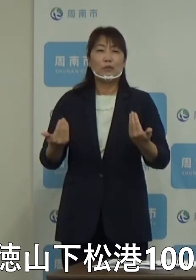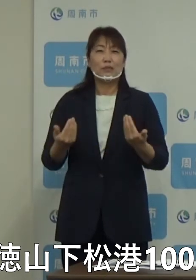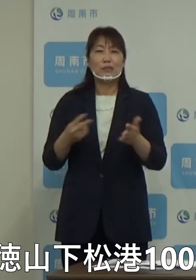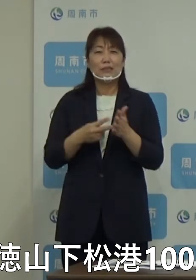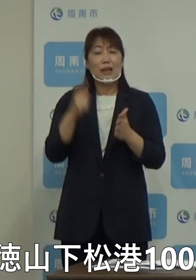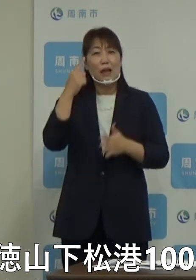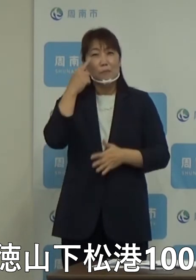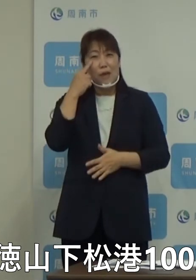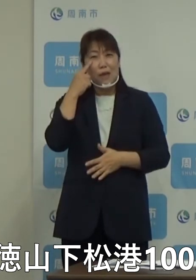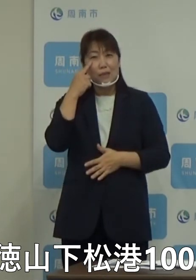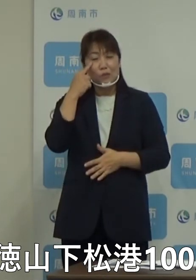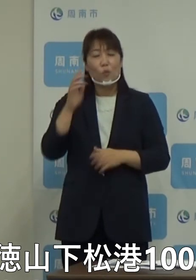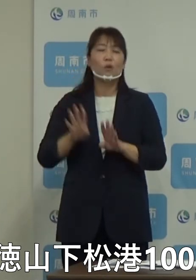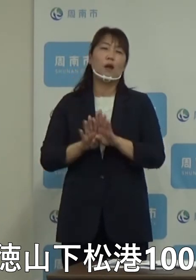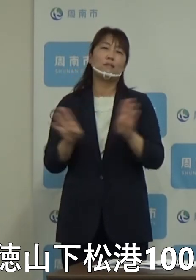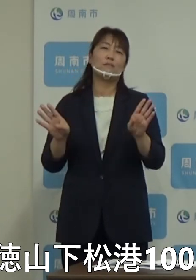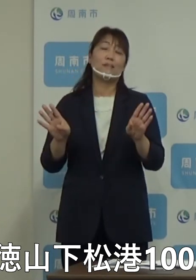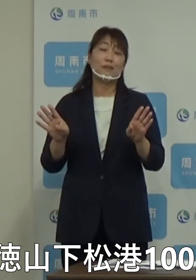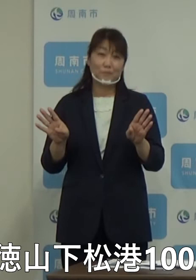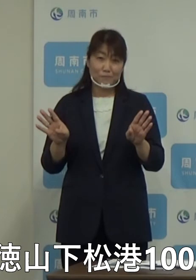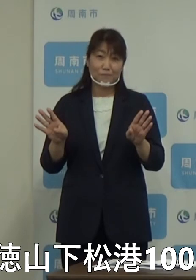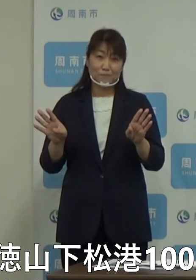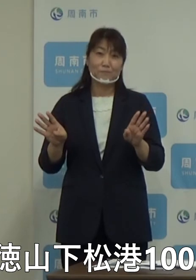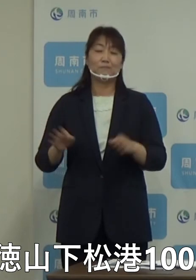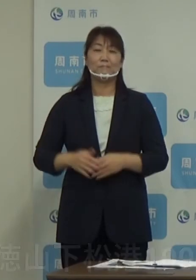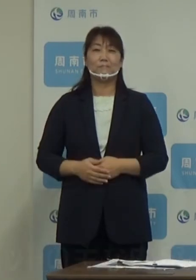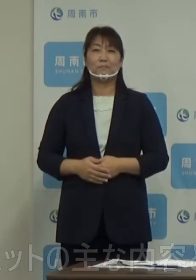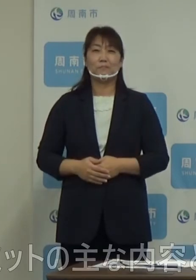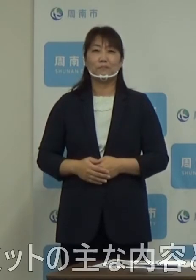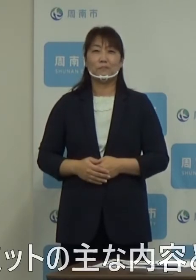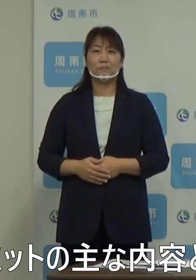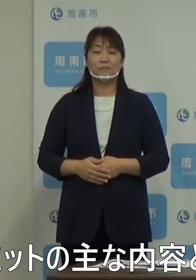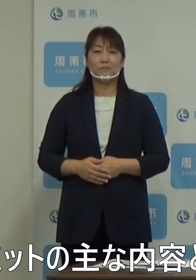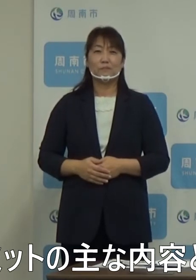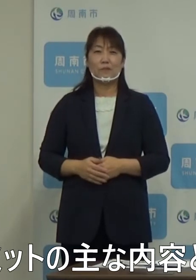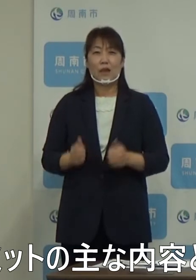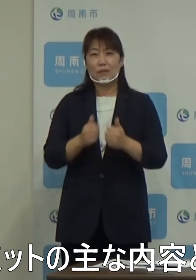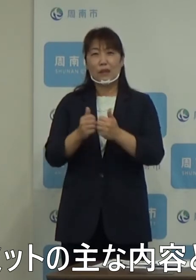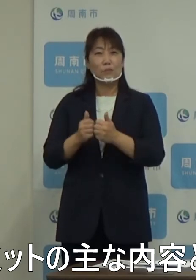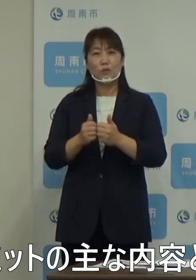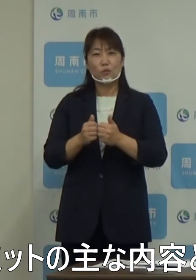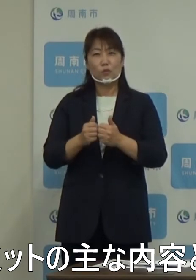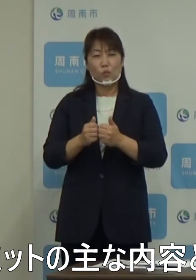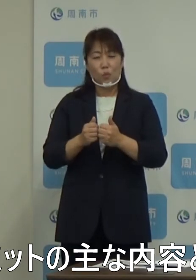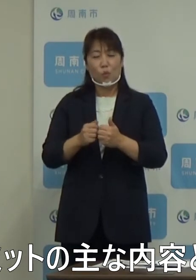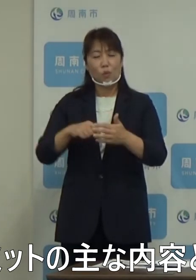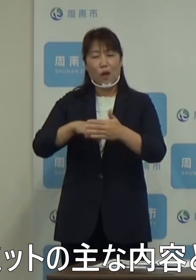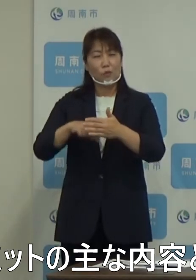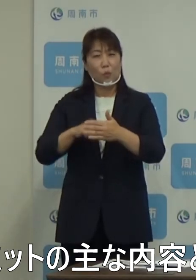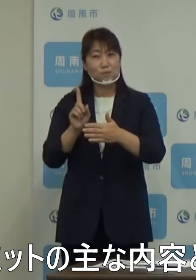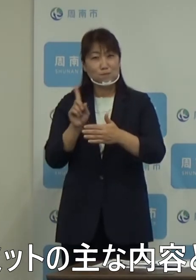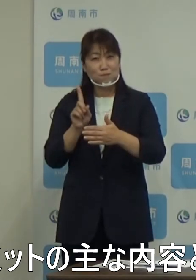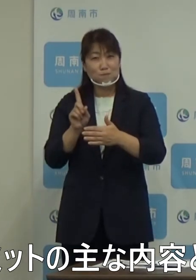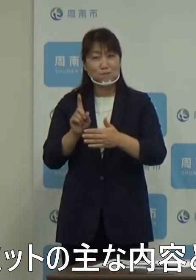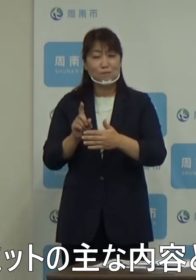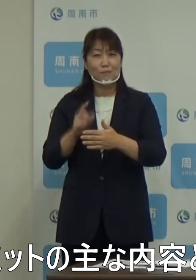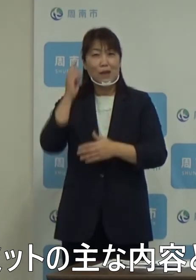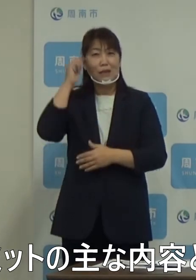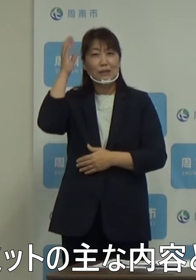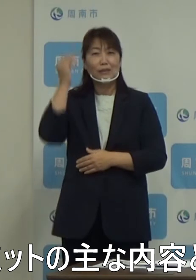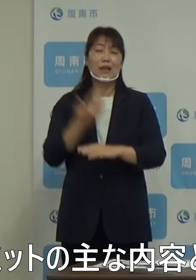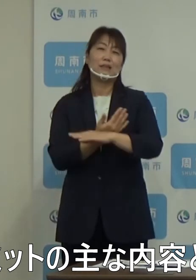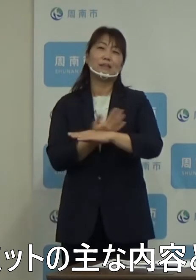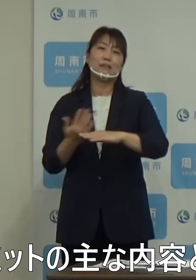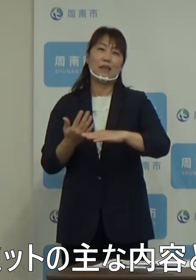周南市における開催となります。サミットの主な内容といたしましては、記念式典